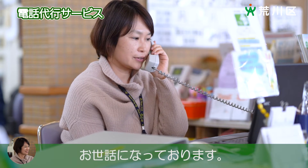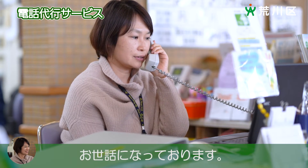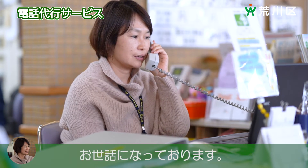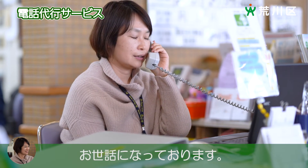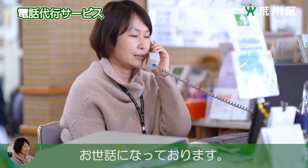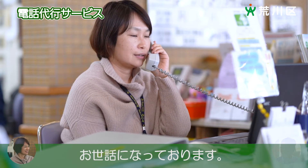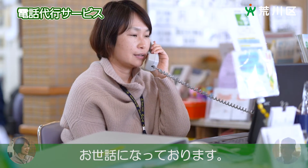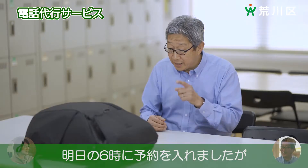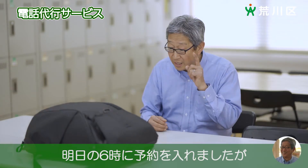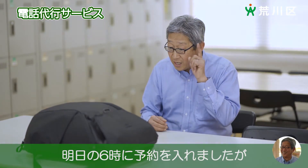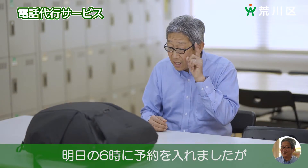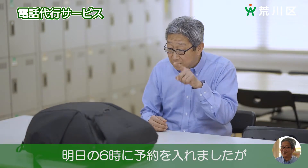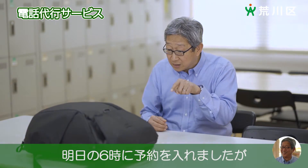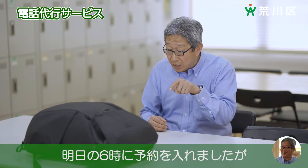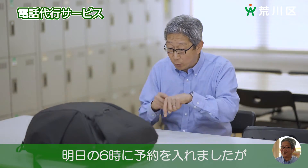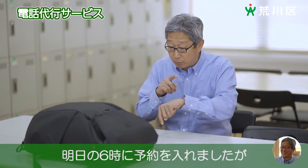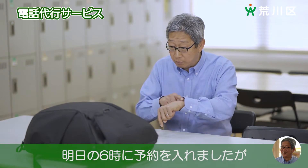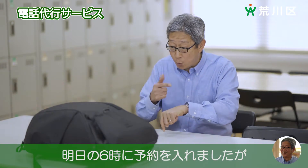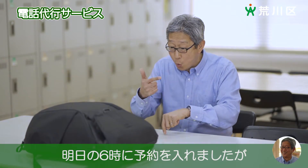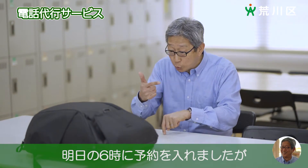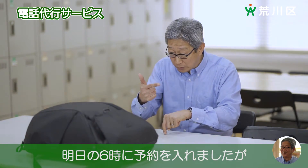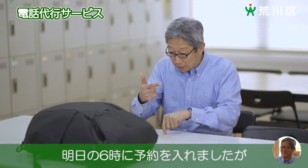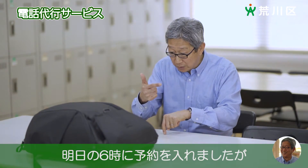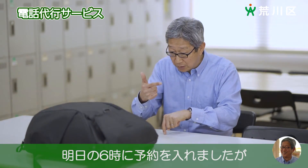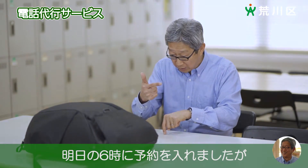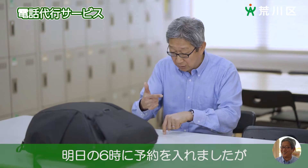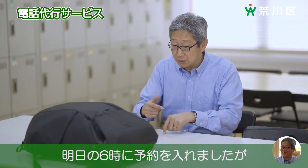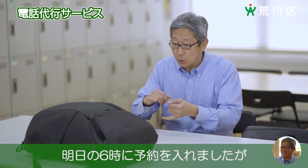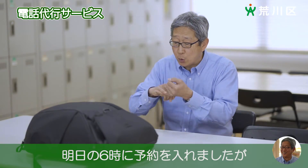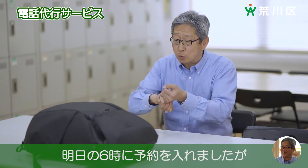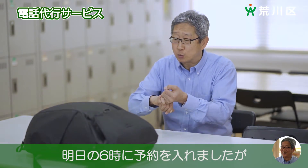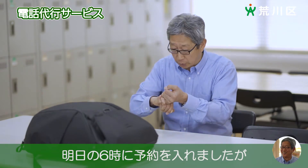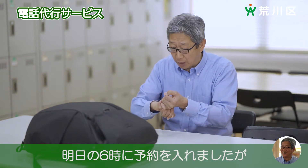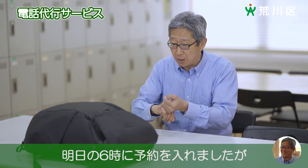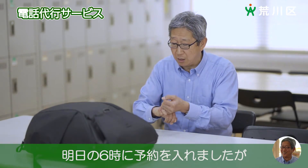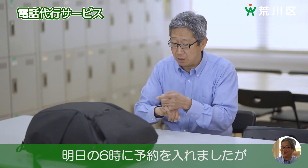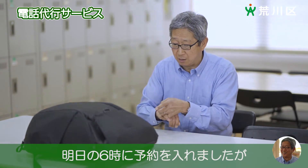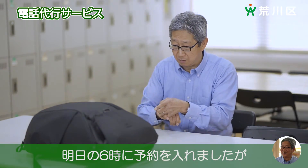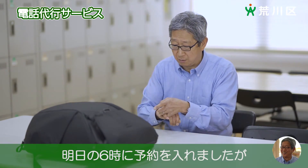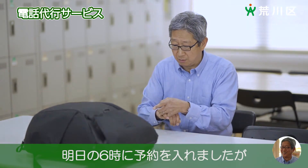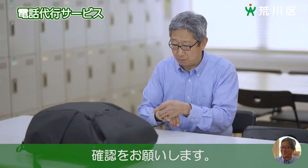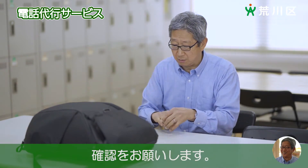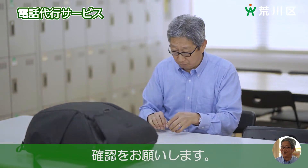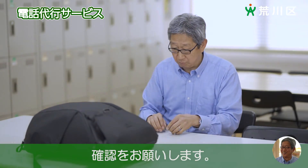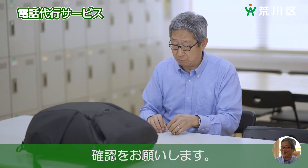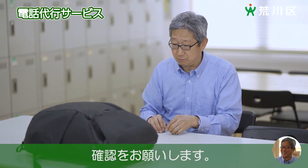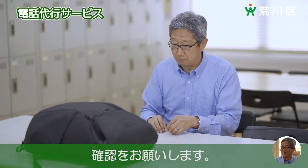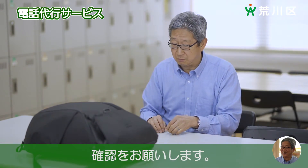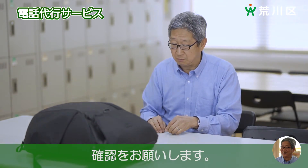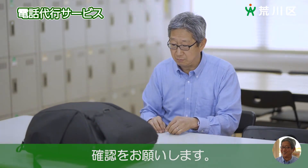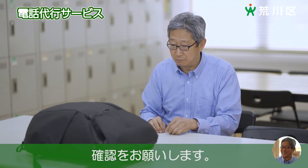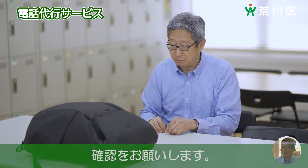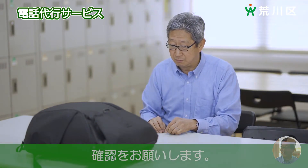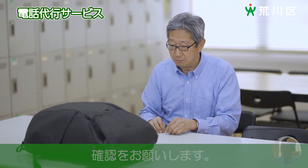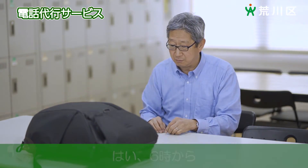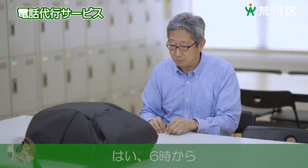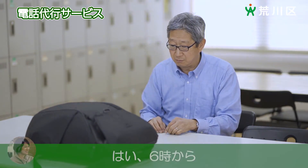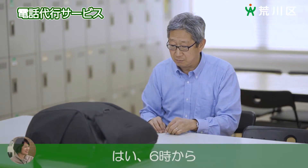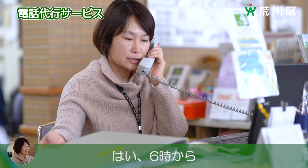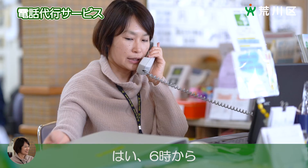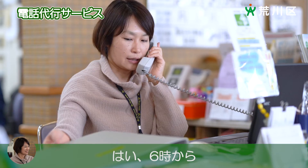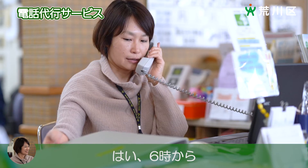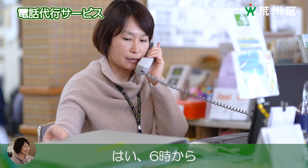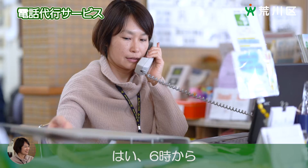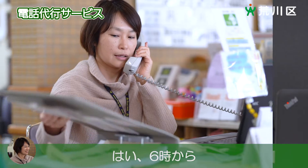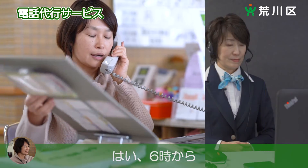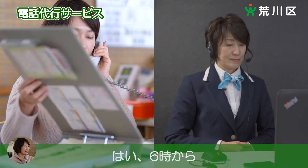。はい、はい、どうぞ。 明日の6時に予約を入れましたが、はい、確認をお願いいたします。 はい、